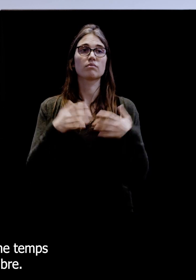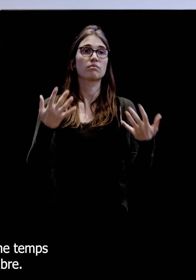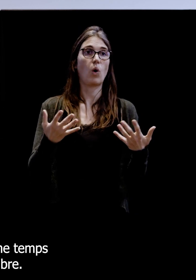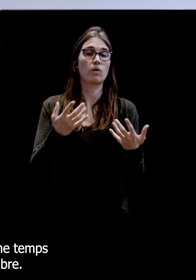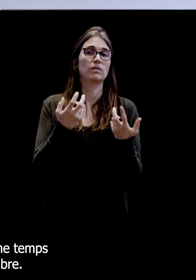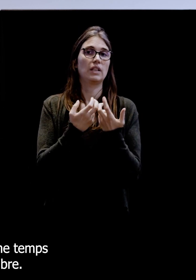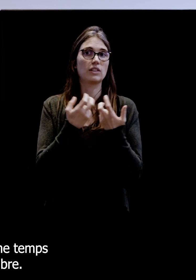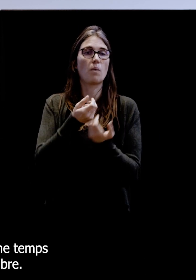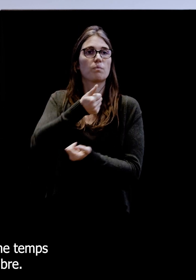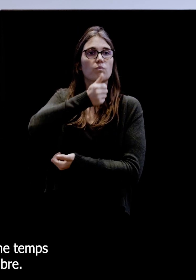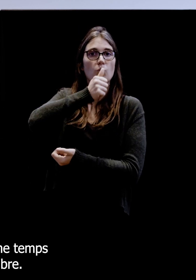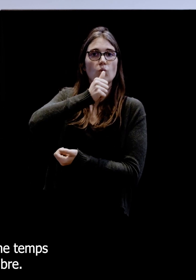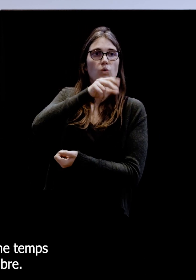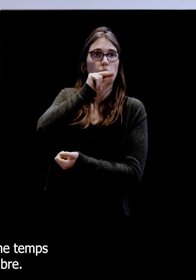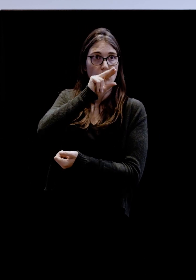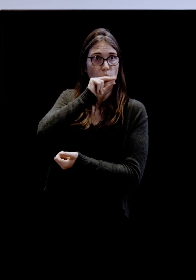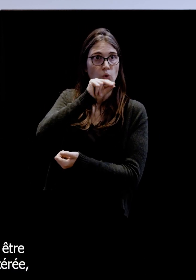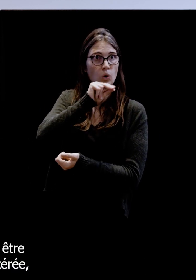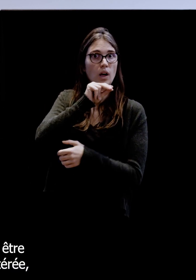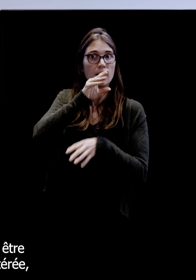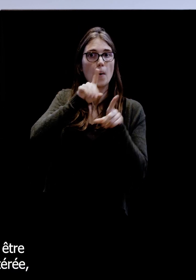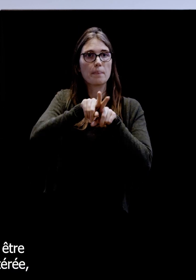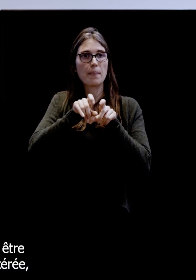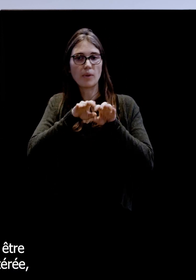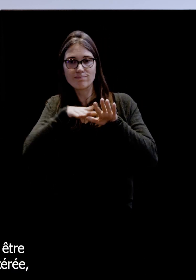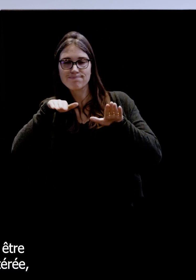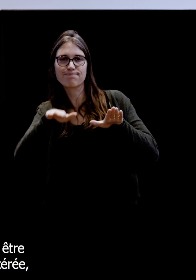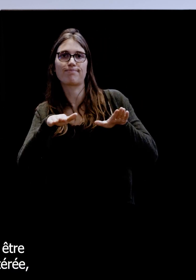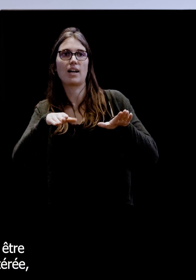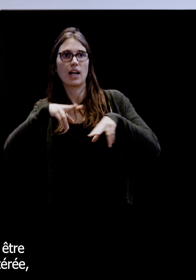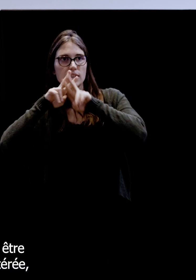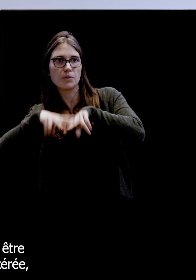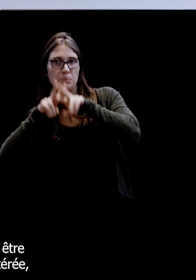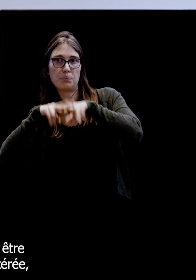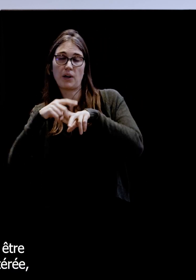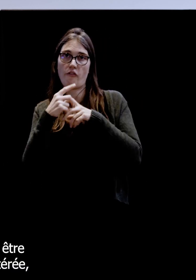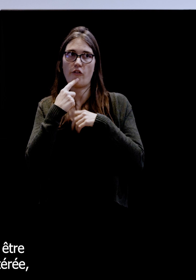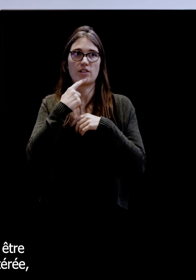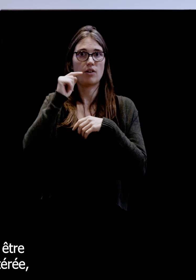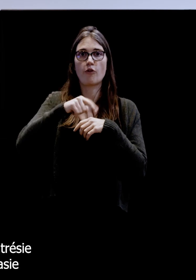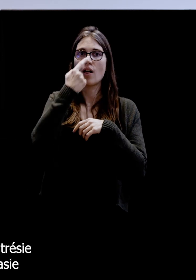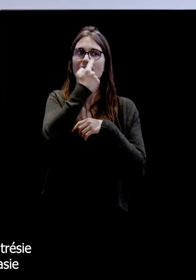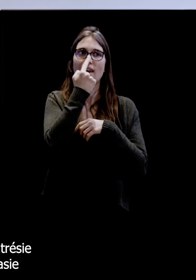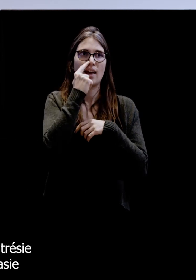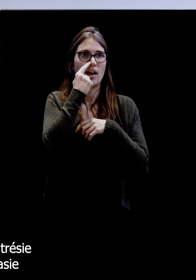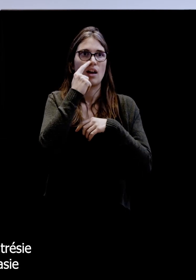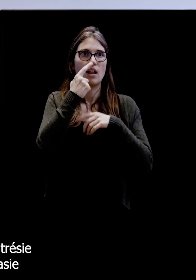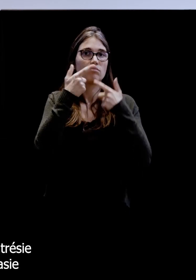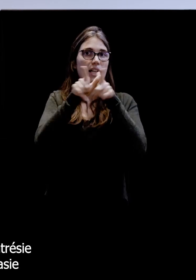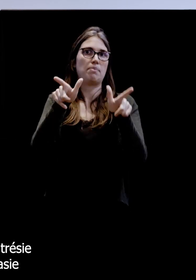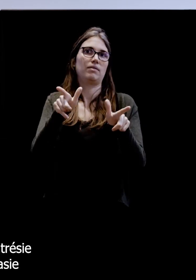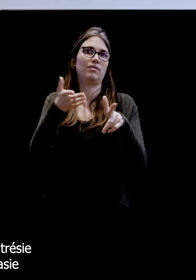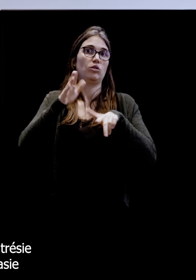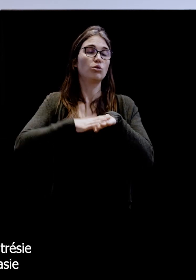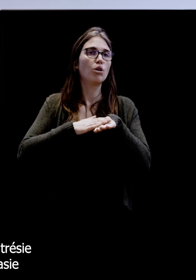respirer et téter en même temps, il faut avoir le nez libre. Hein. Donc tout ce qui va être respiration nasale altérée, que ce soit par